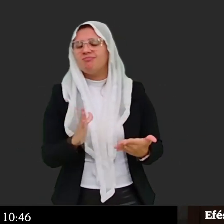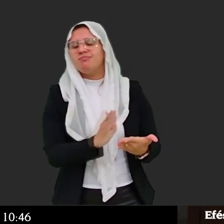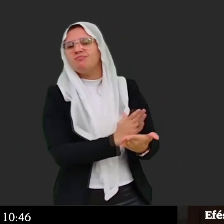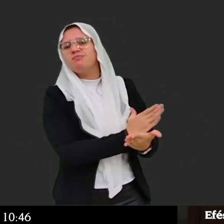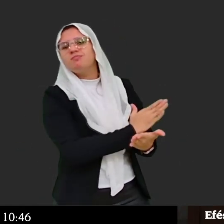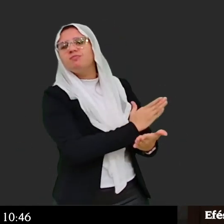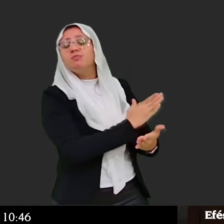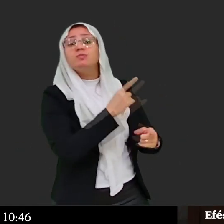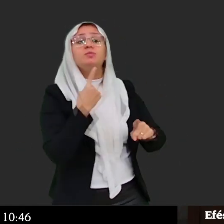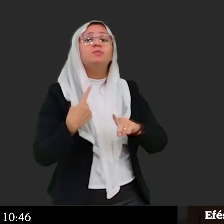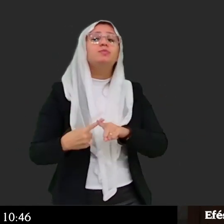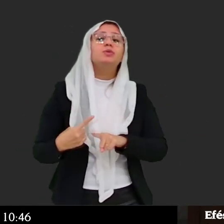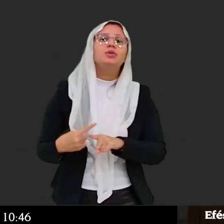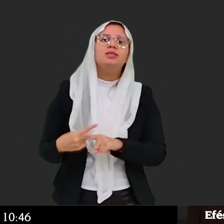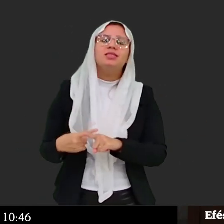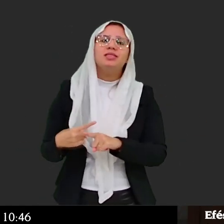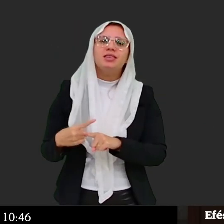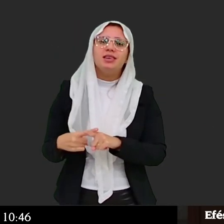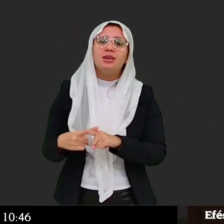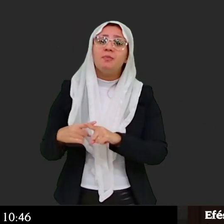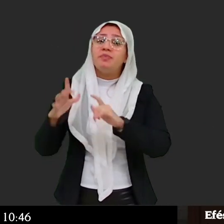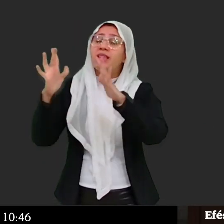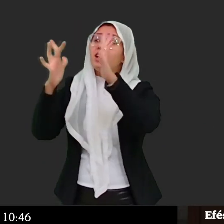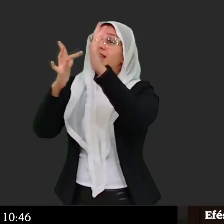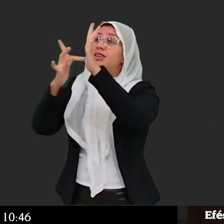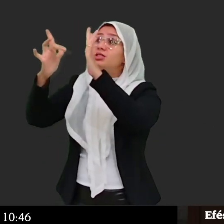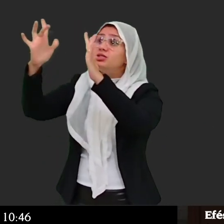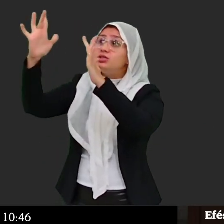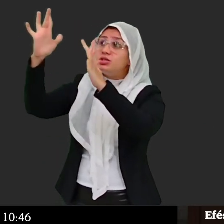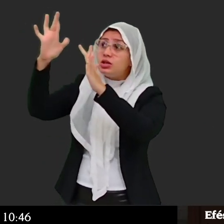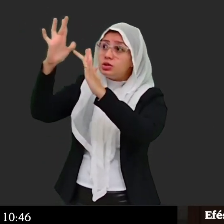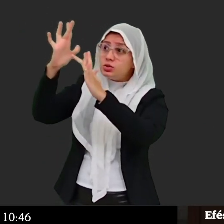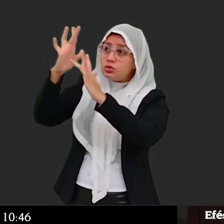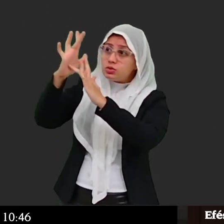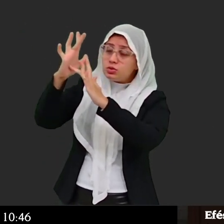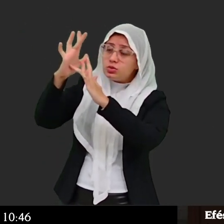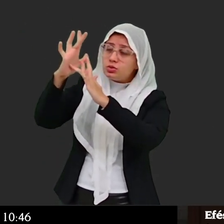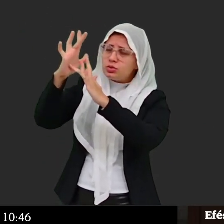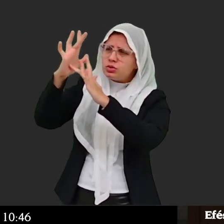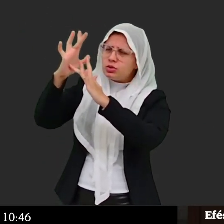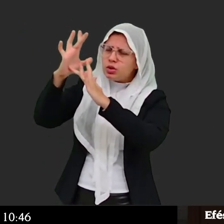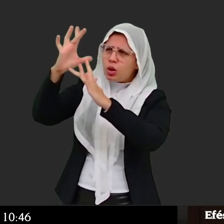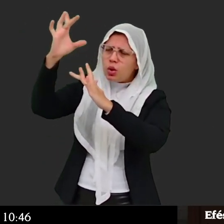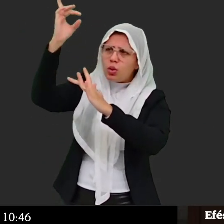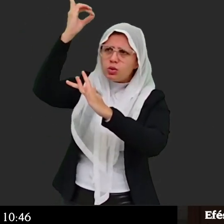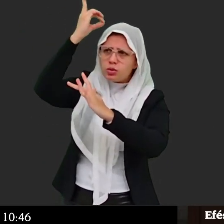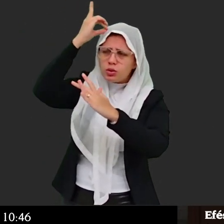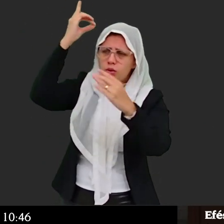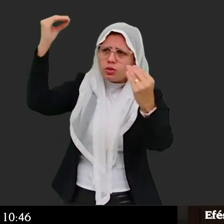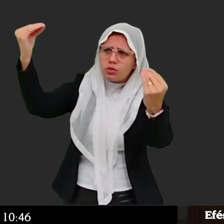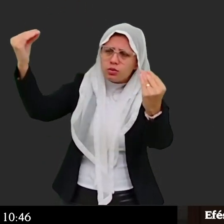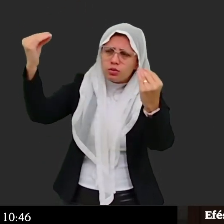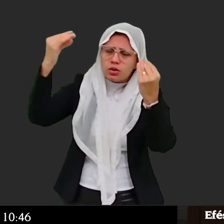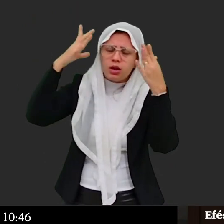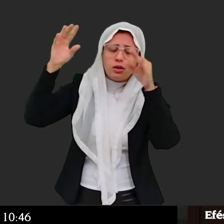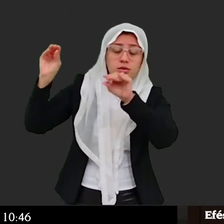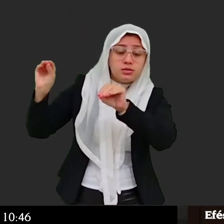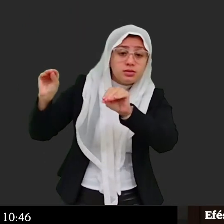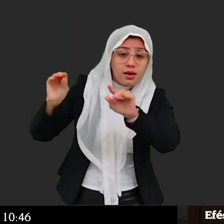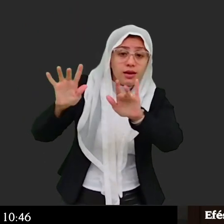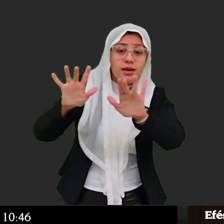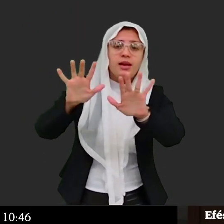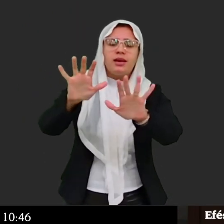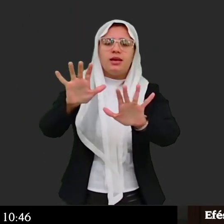porque Jesus, que nos deu o dom da graça, ele cativou,